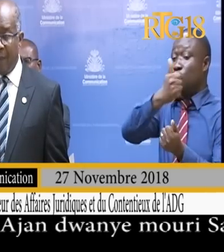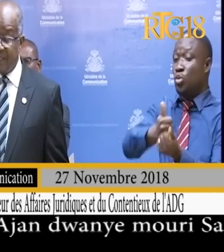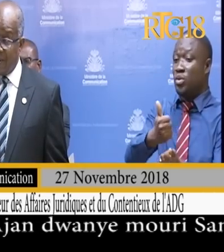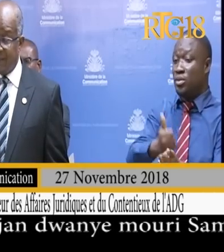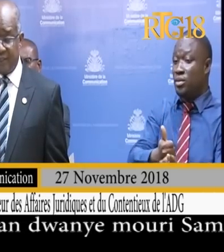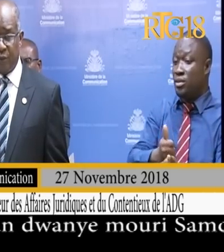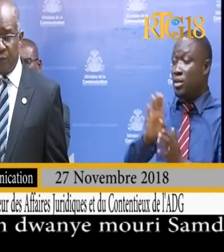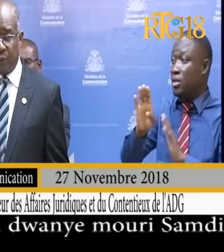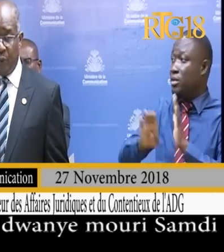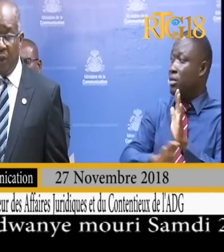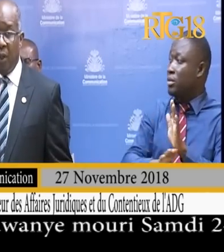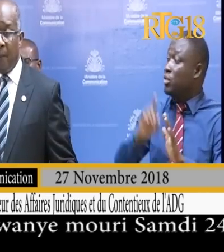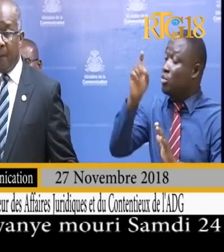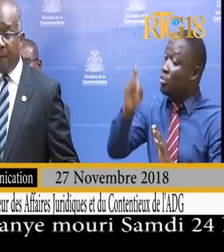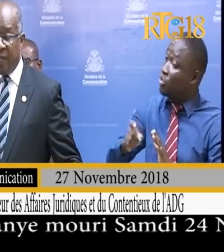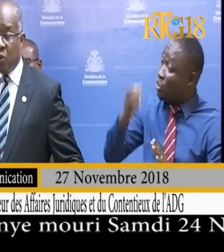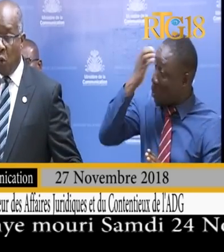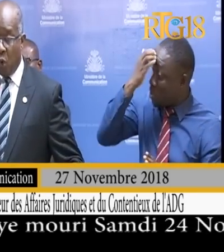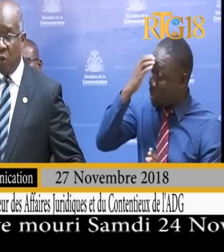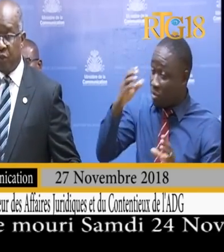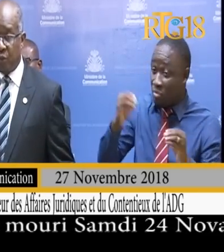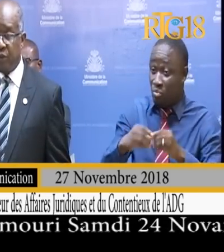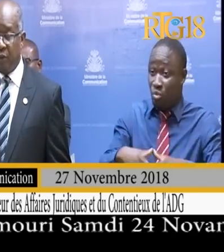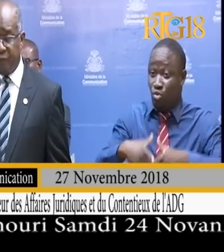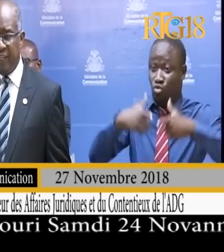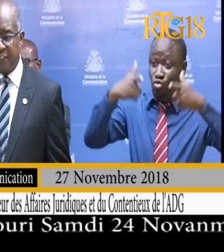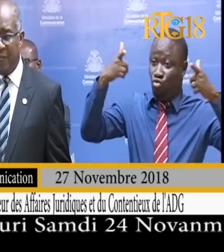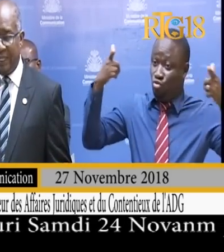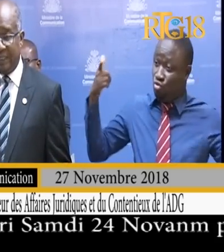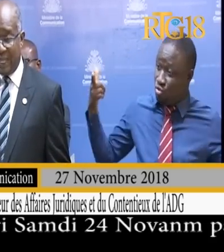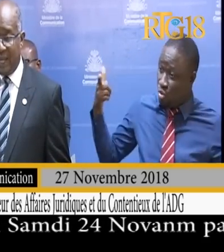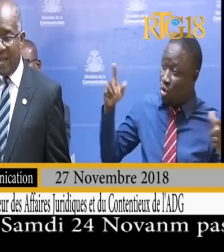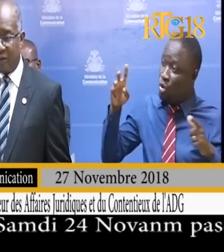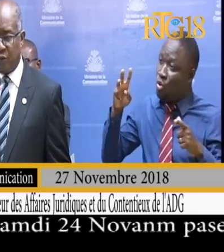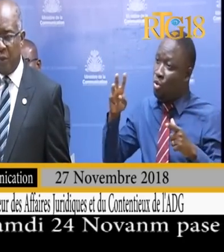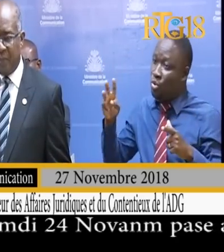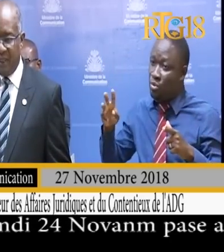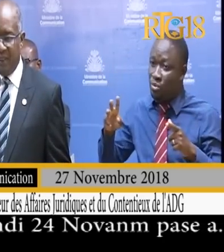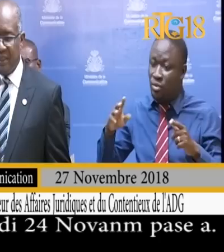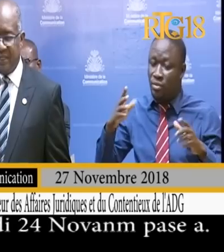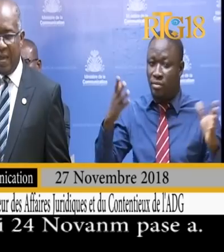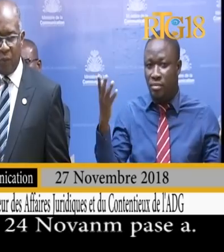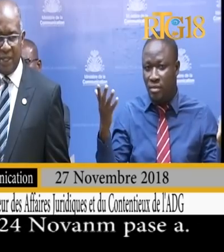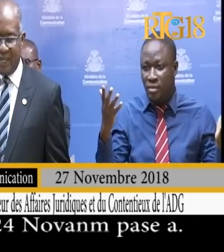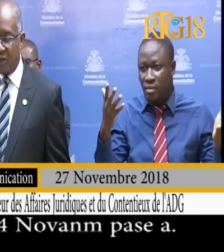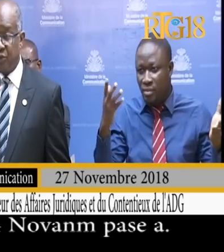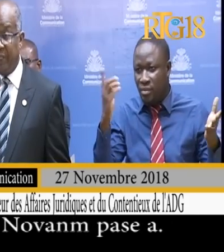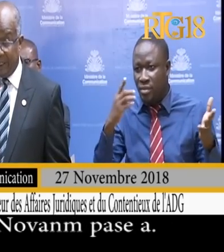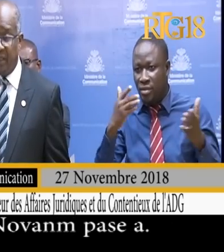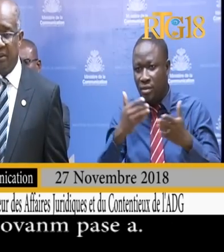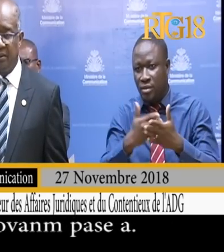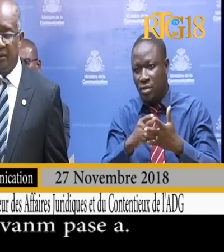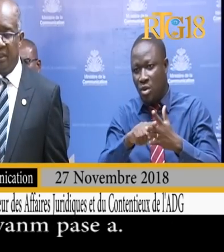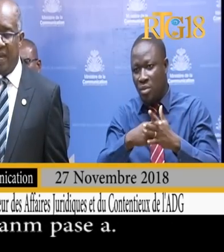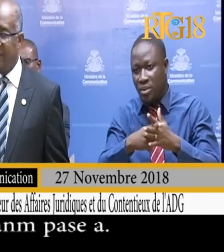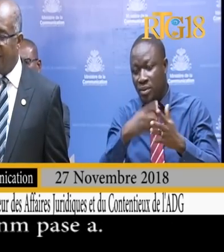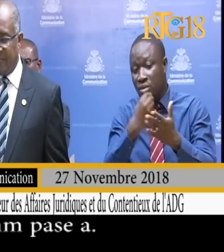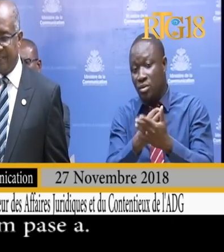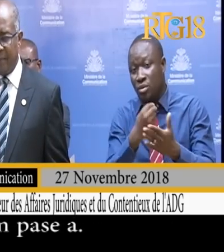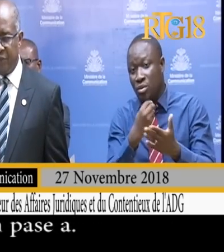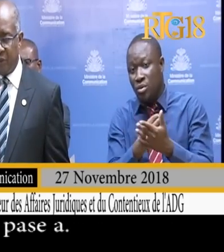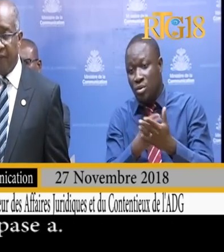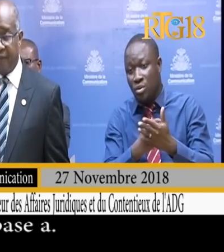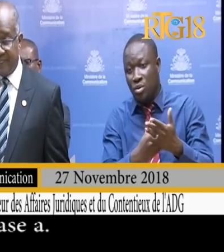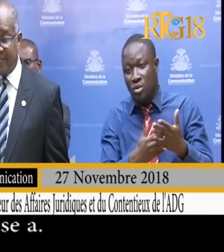Il faut m'attirer attention que la grande source de financement l'Etat actuellement c'est la douane qui assure à